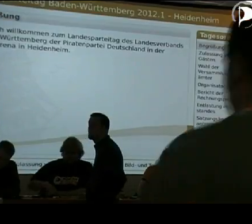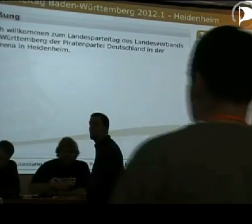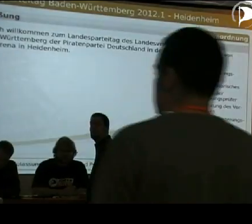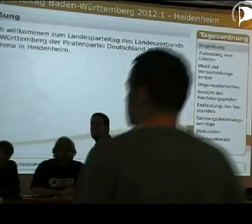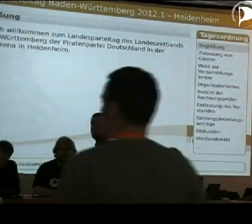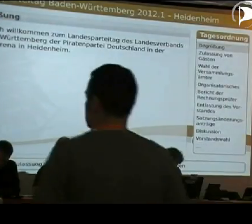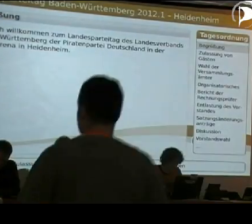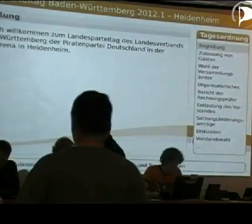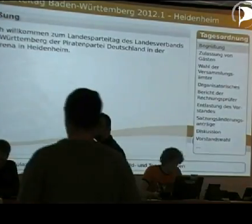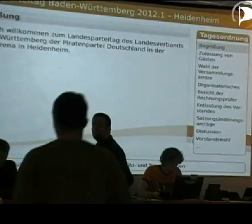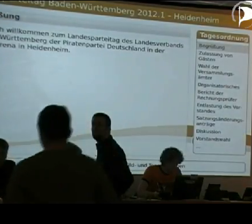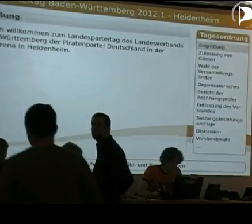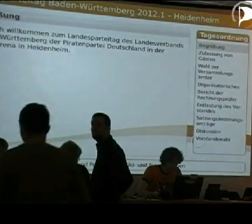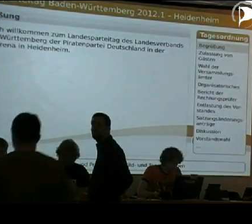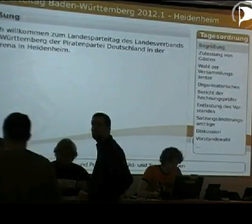das